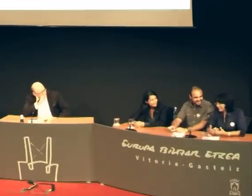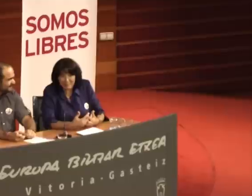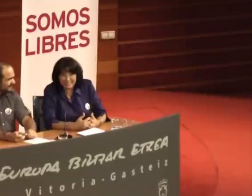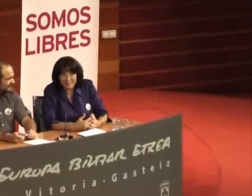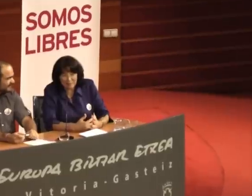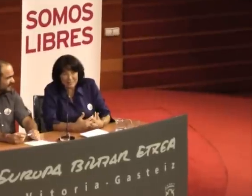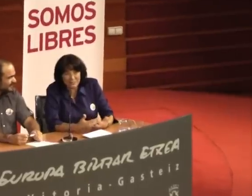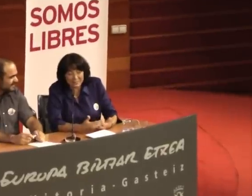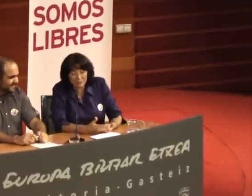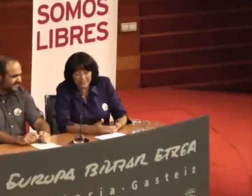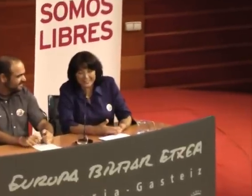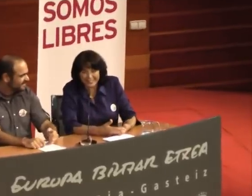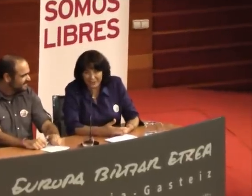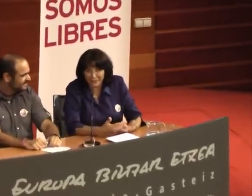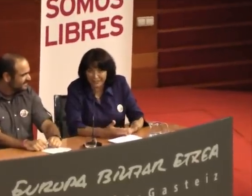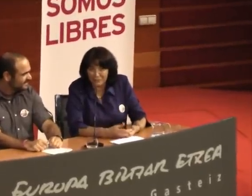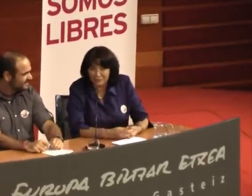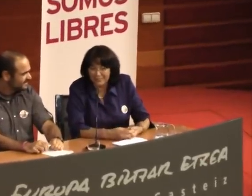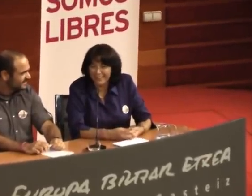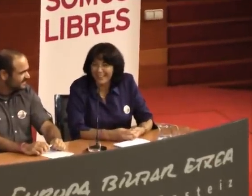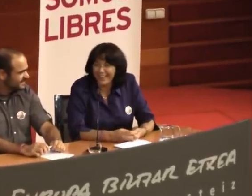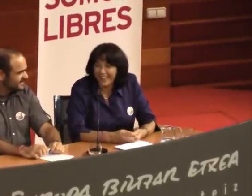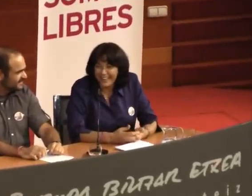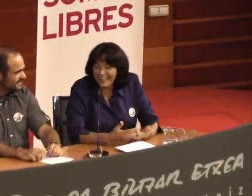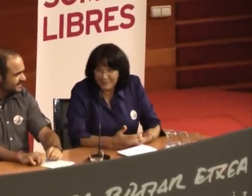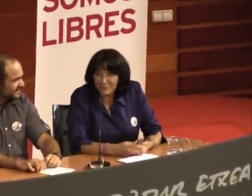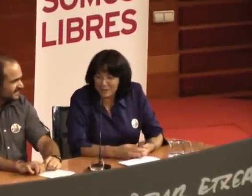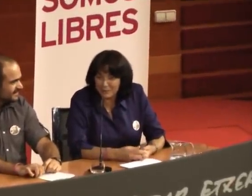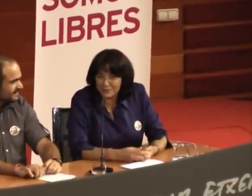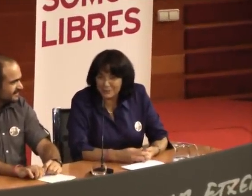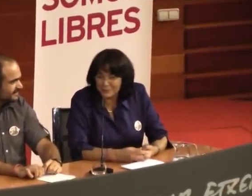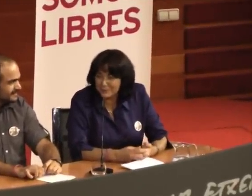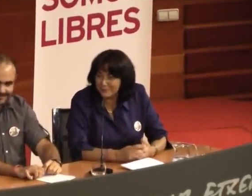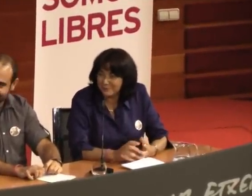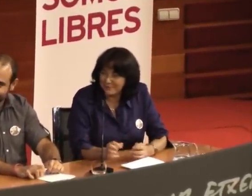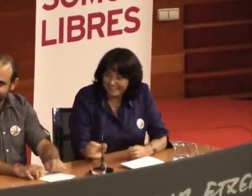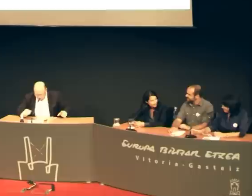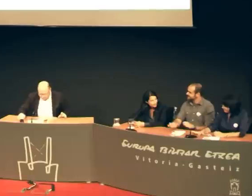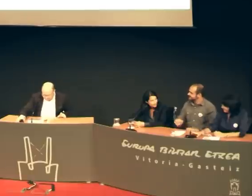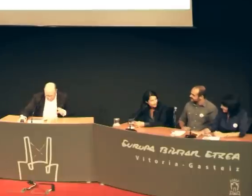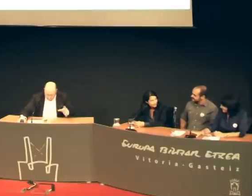aunque sea pequeña, me habéis hecho sentir muy grande, y os lo agradezco. Y animaros y apoyaros. Una pregunta.